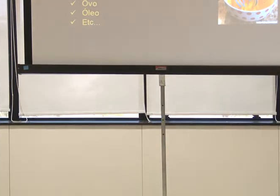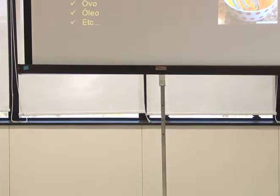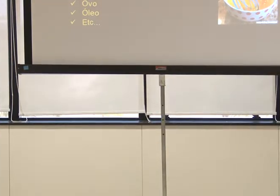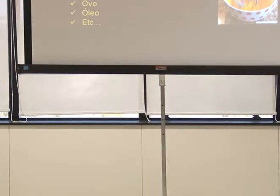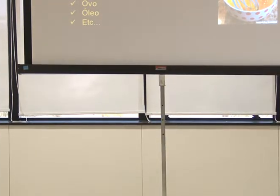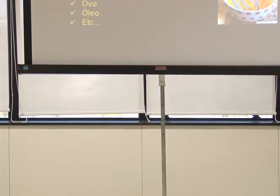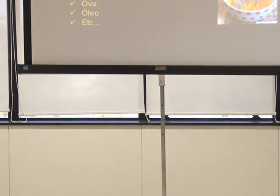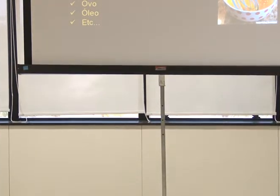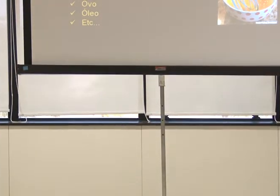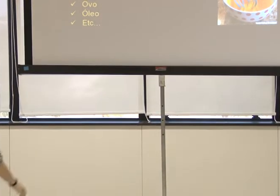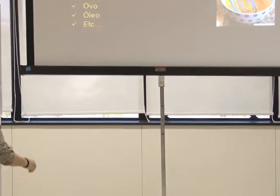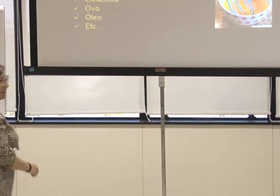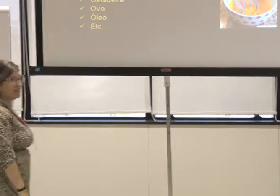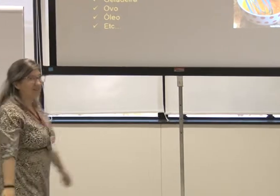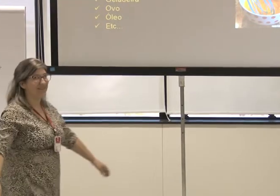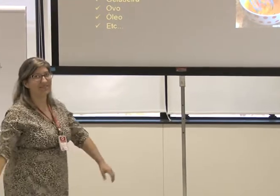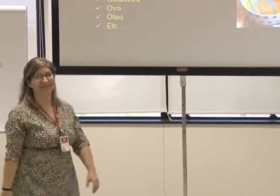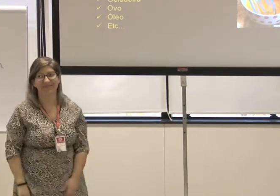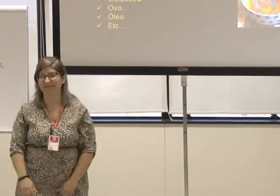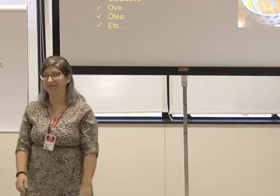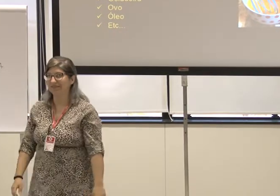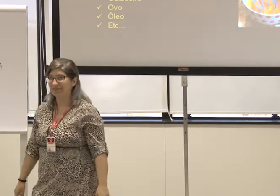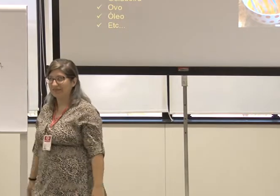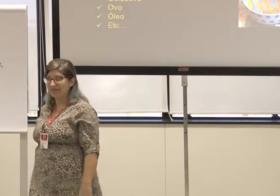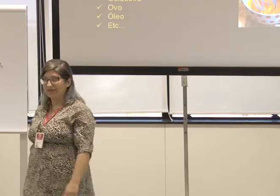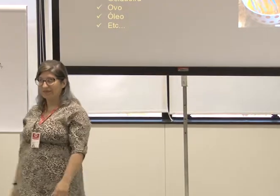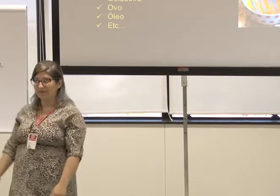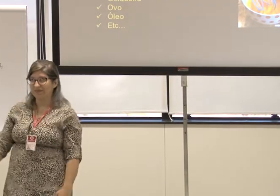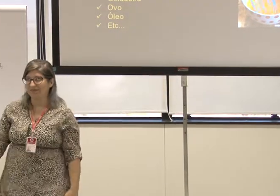Como é que vai colocar queijo, presunto?